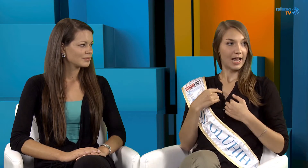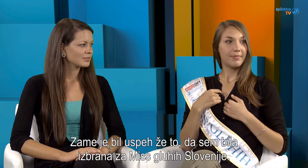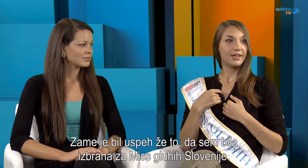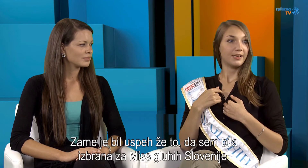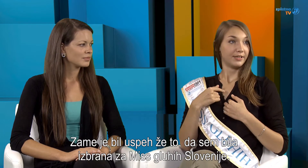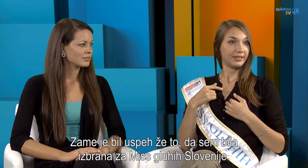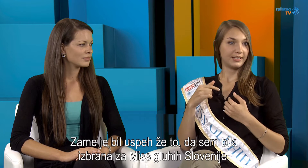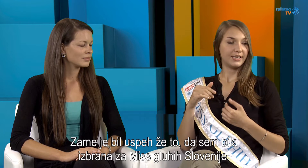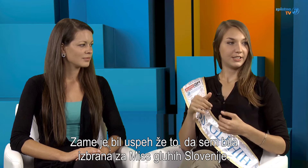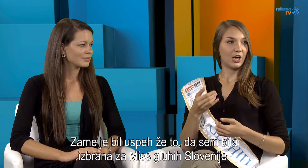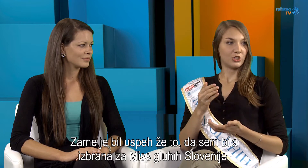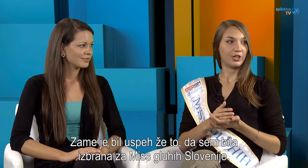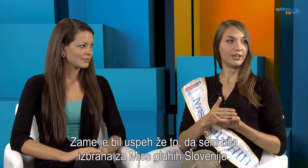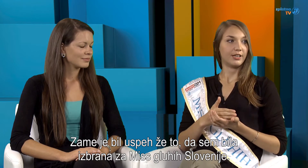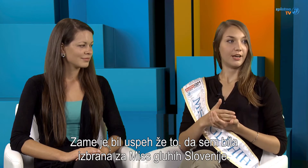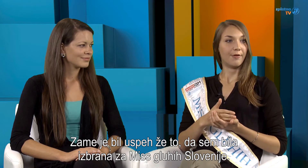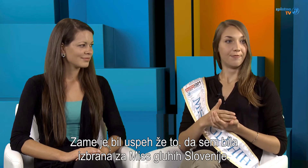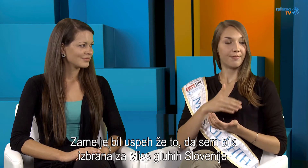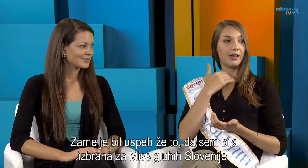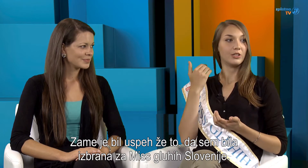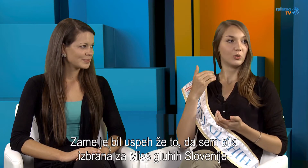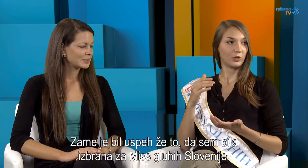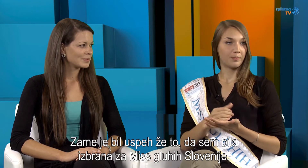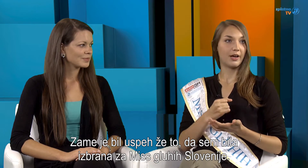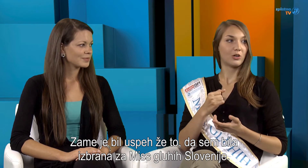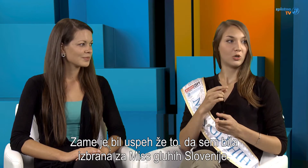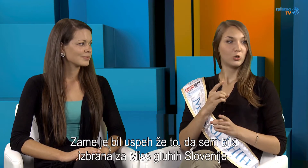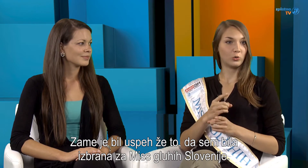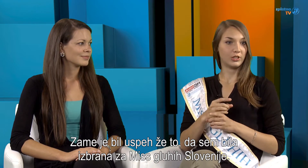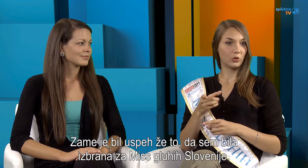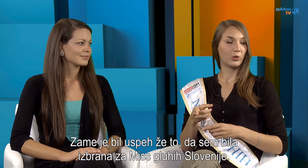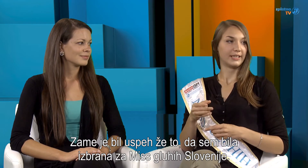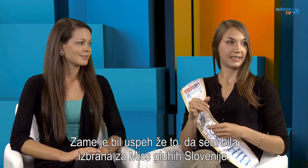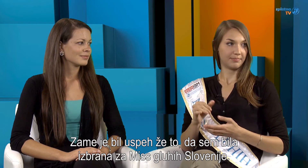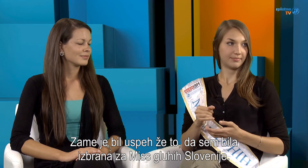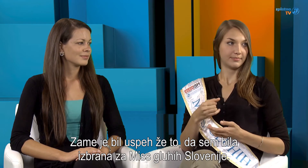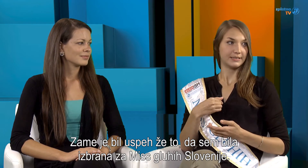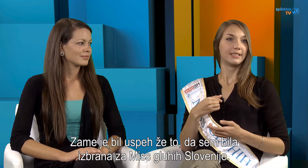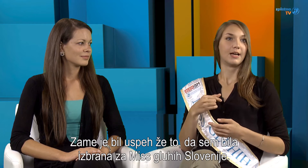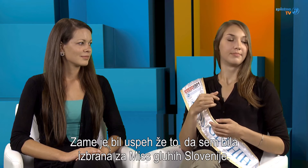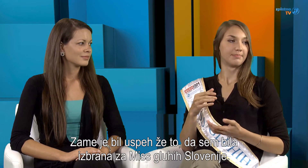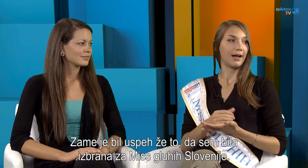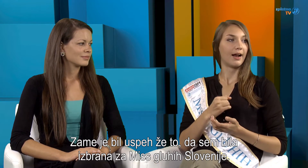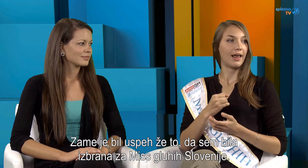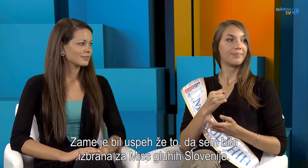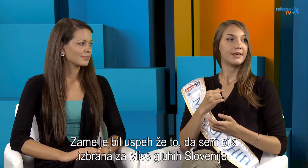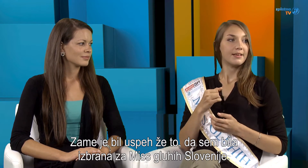Zame je že velik uspeh tudi to, da sem zmagala